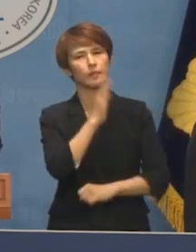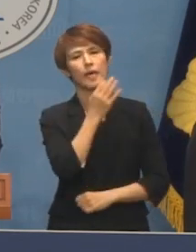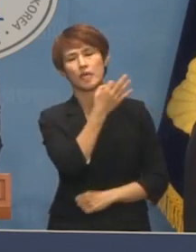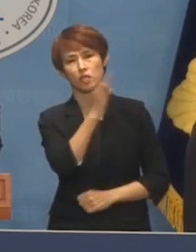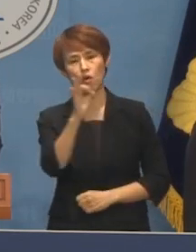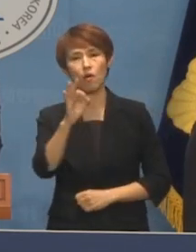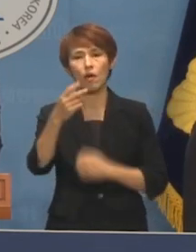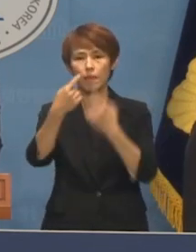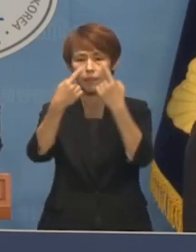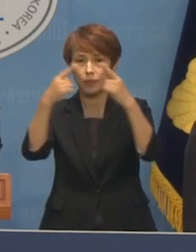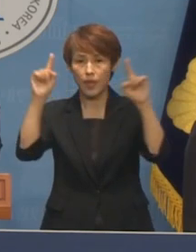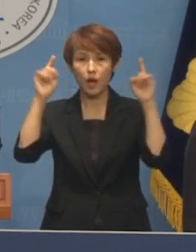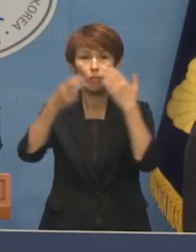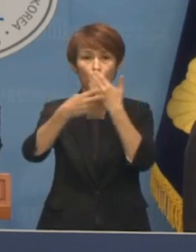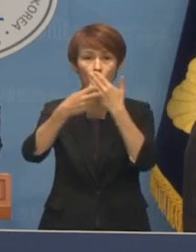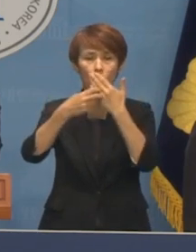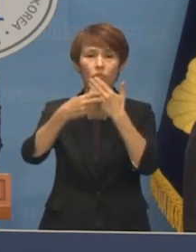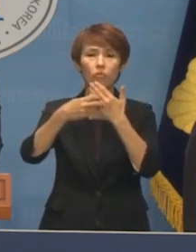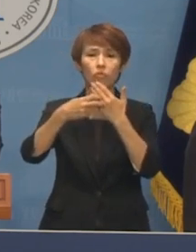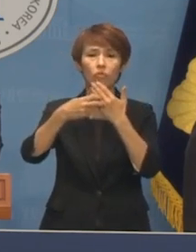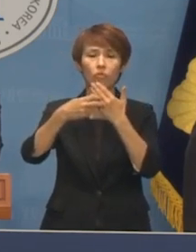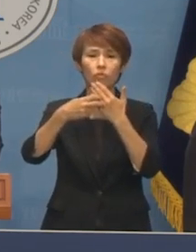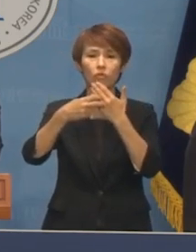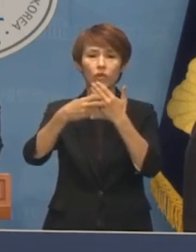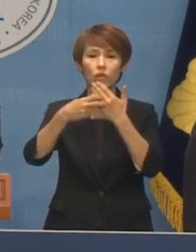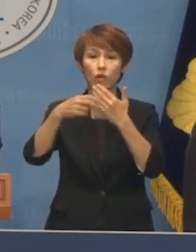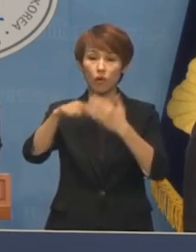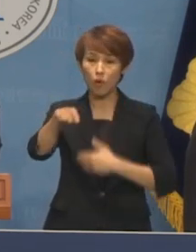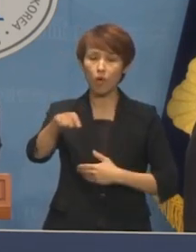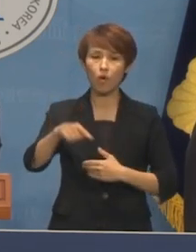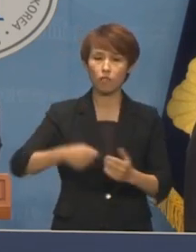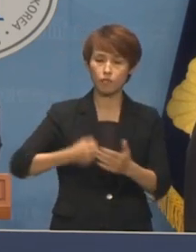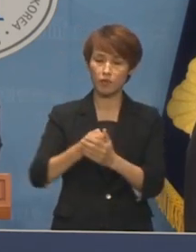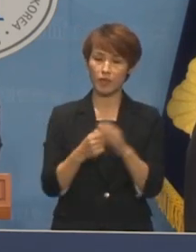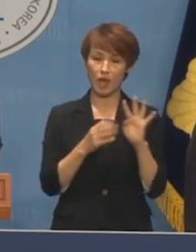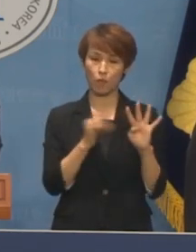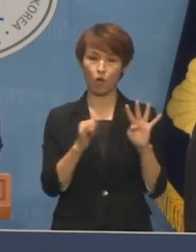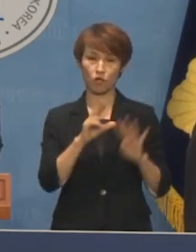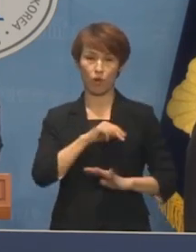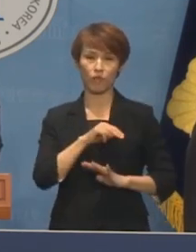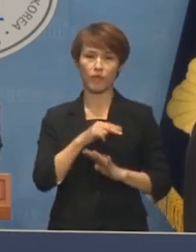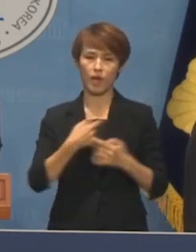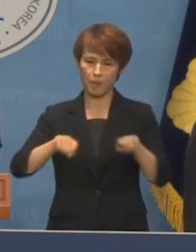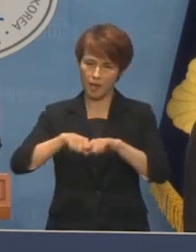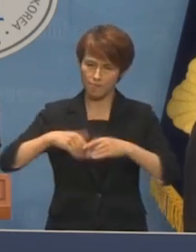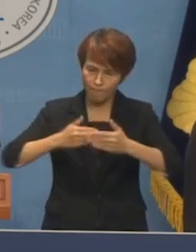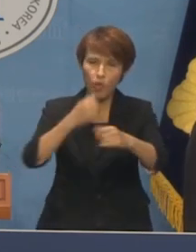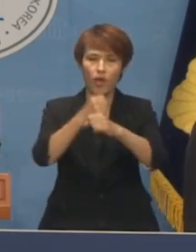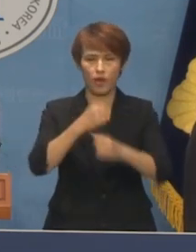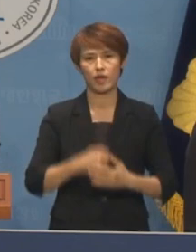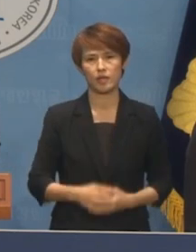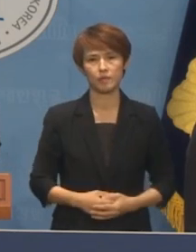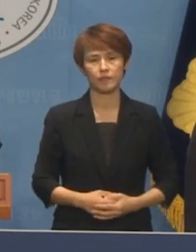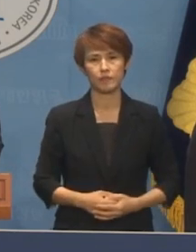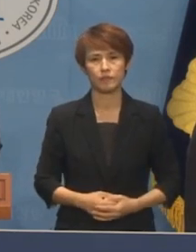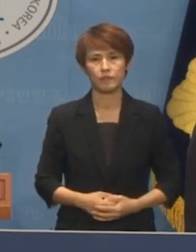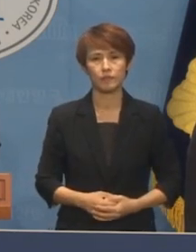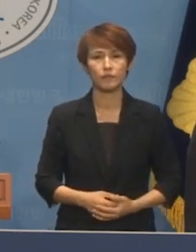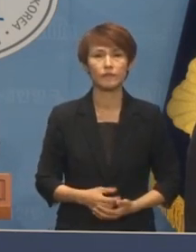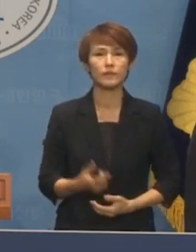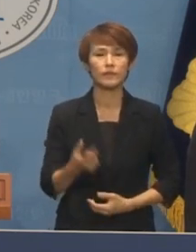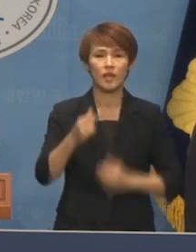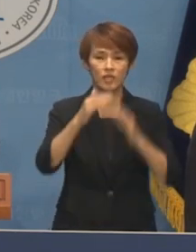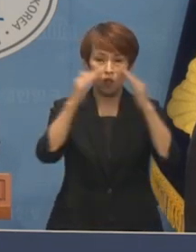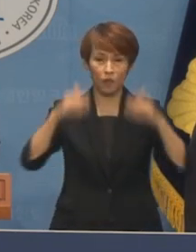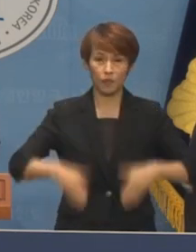대학병원급 의료기관 여수 설치도 저희 4명의 국회의원이 힘을 합쳐 힘차게 추진하겠습니다. 이와 같이